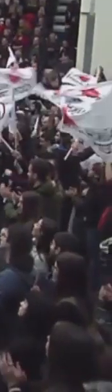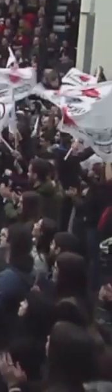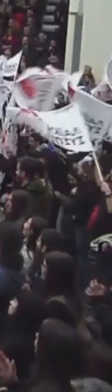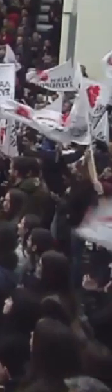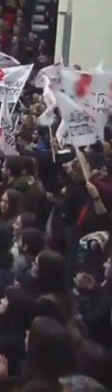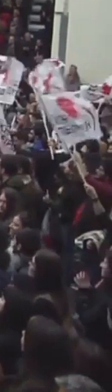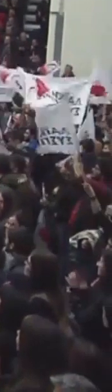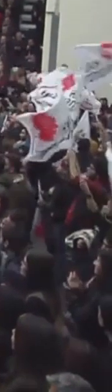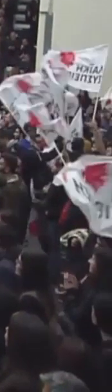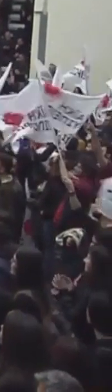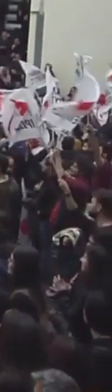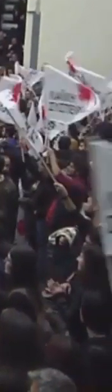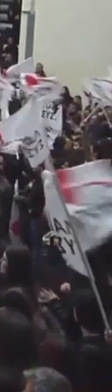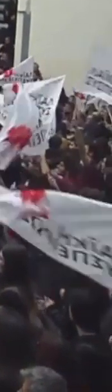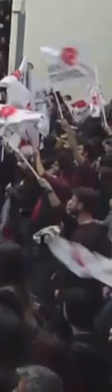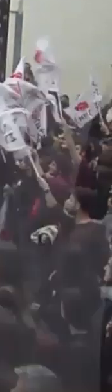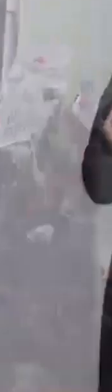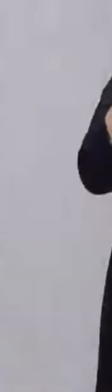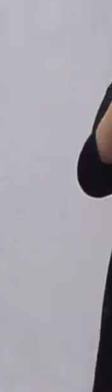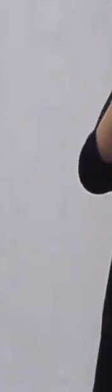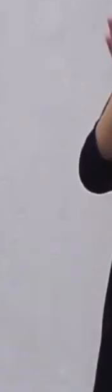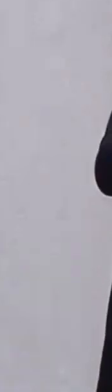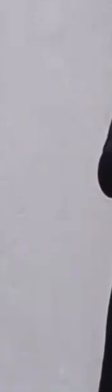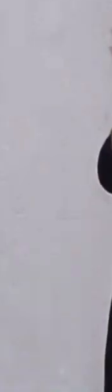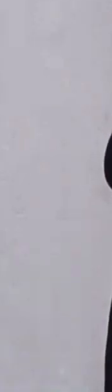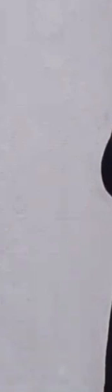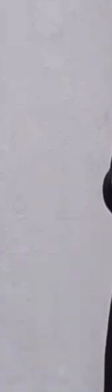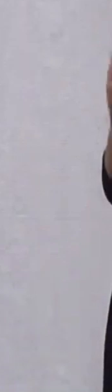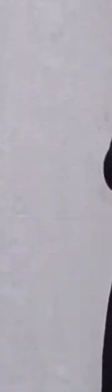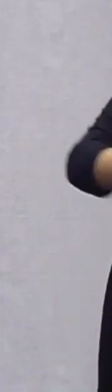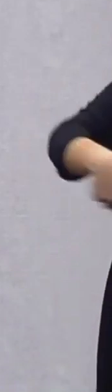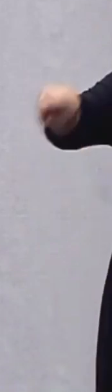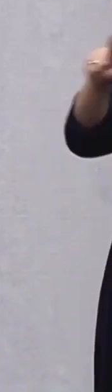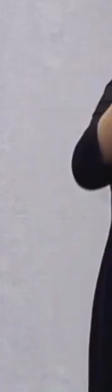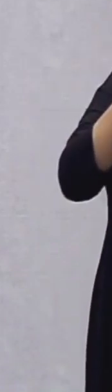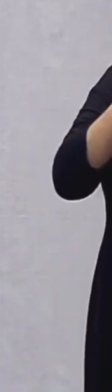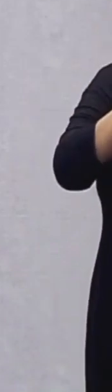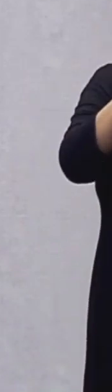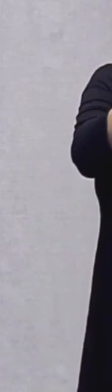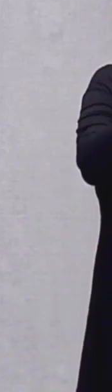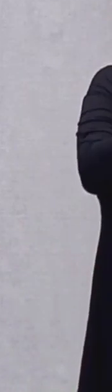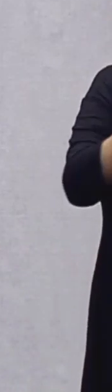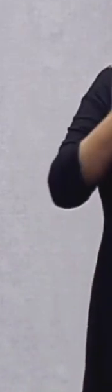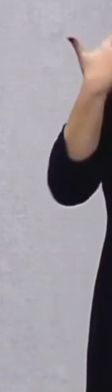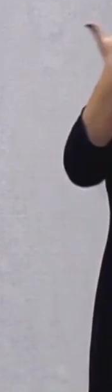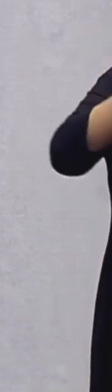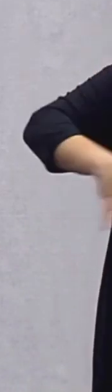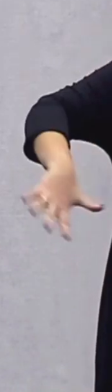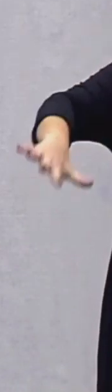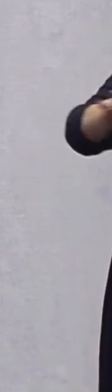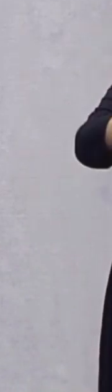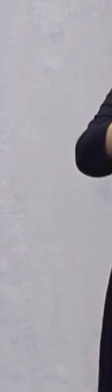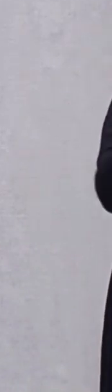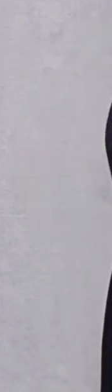Αποκαλύψαμε τους γενικότερους επικίνδυνους σχεδιασμούς μετατροπής της ευρύτερης περιοχής